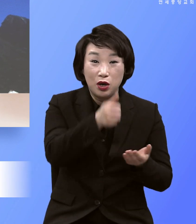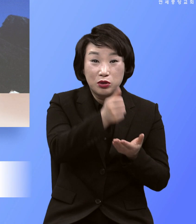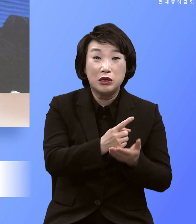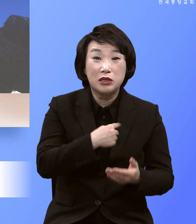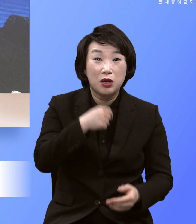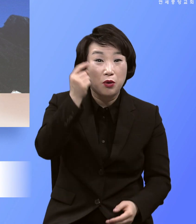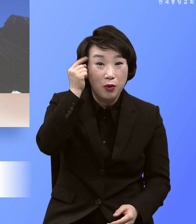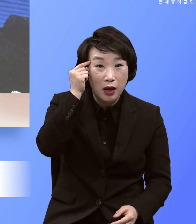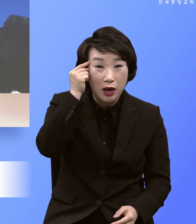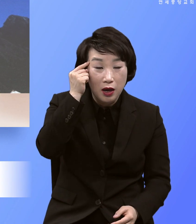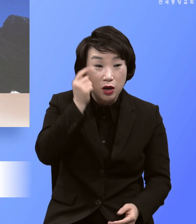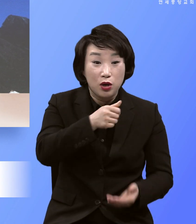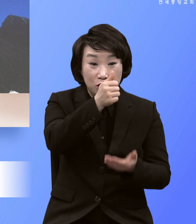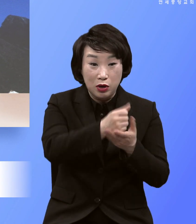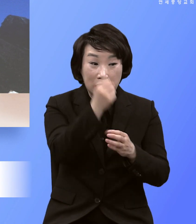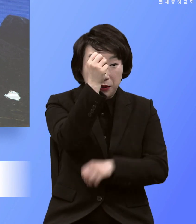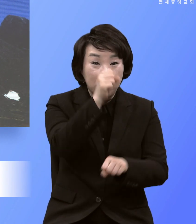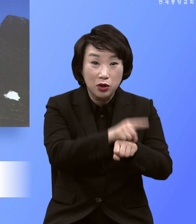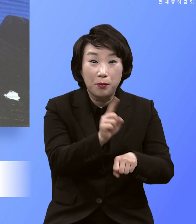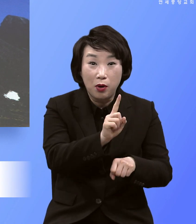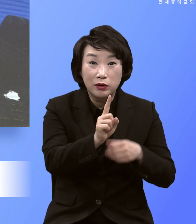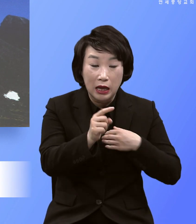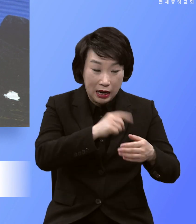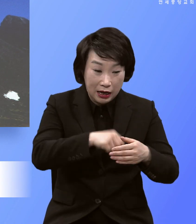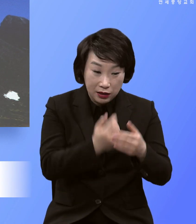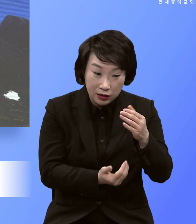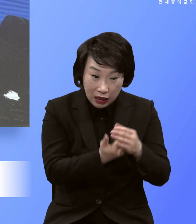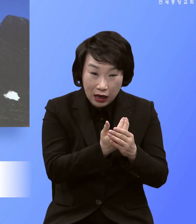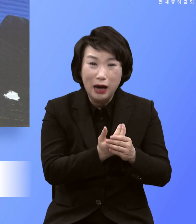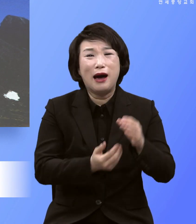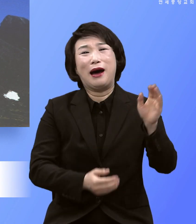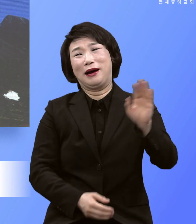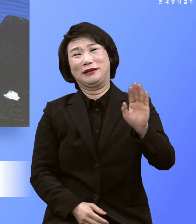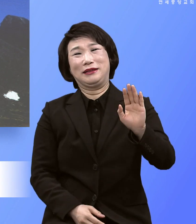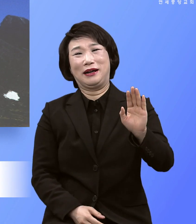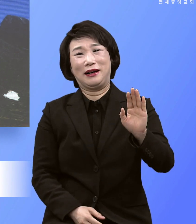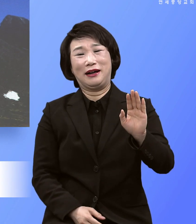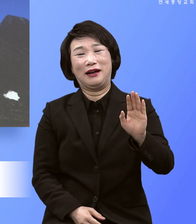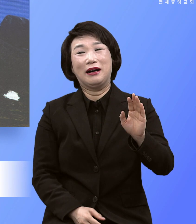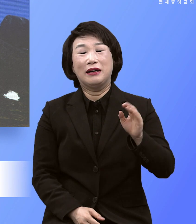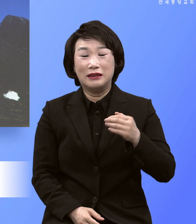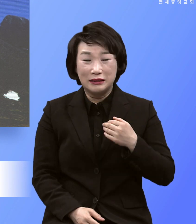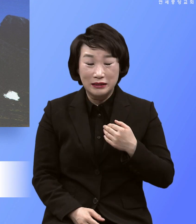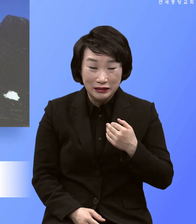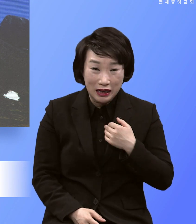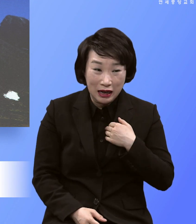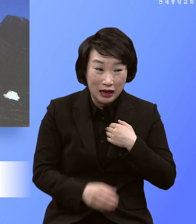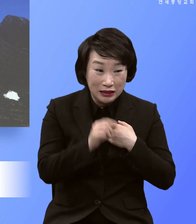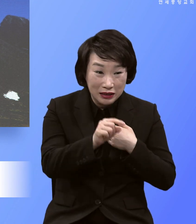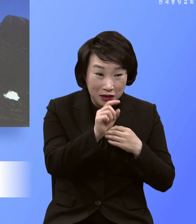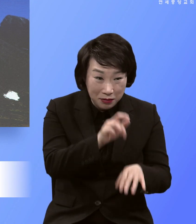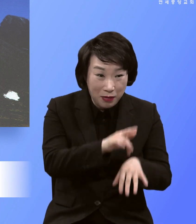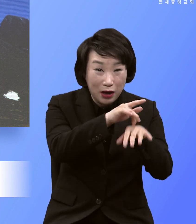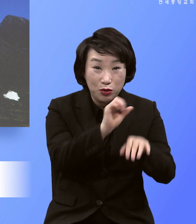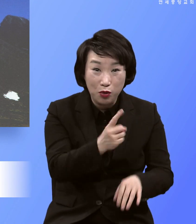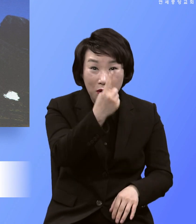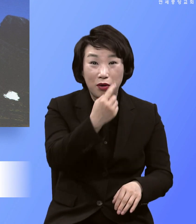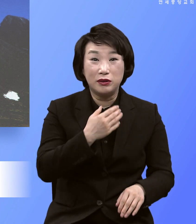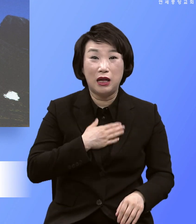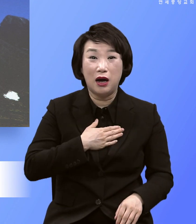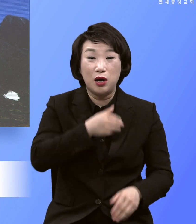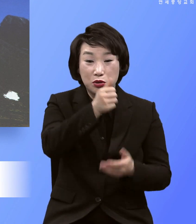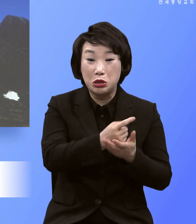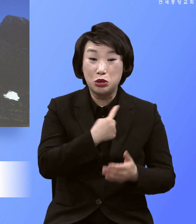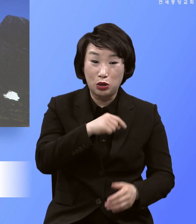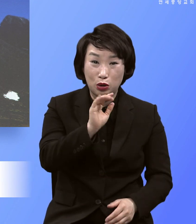것은 죄의 근성이 내 속에서 생산되는 것이 아니라 마귀로부터 내가